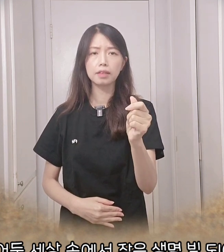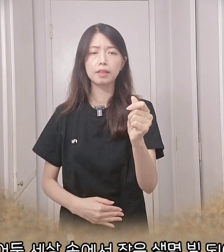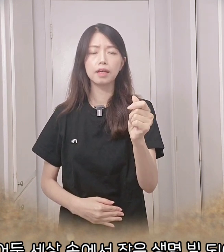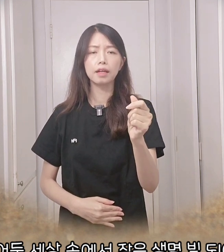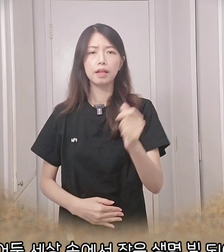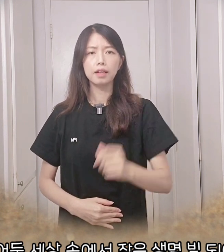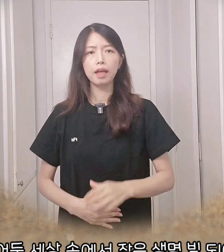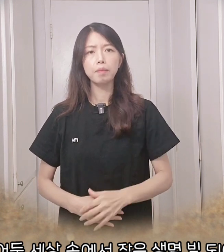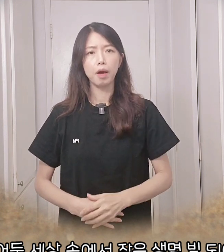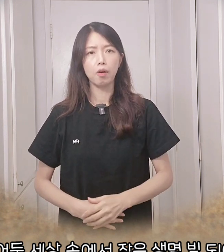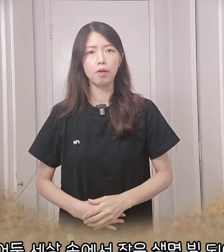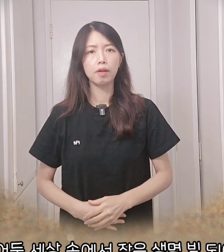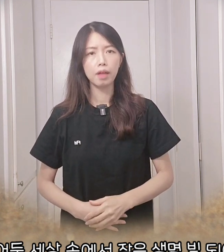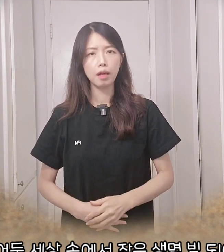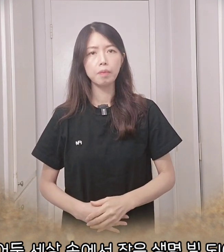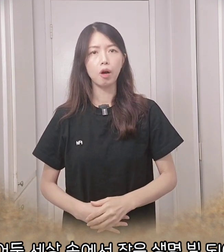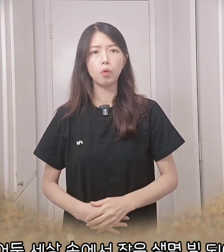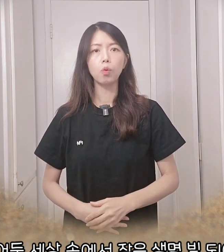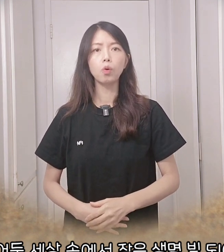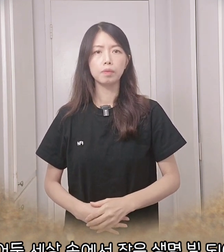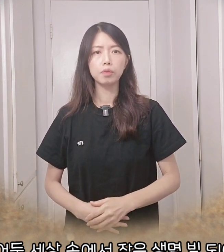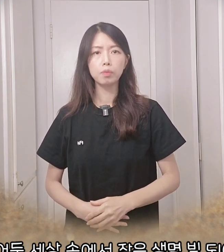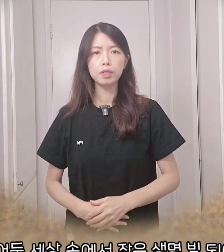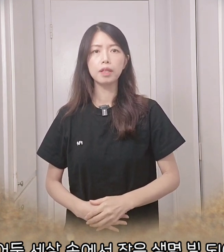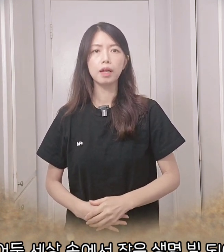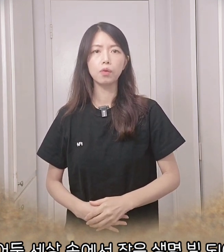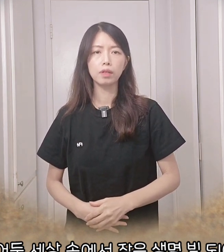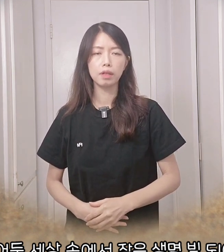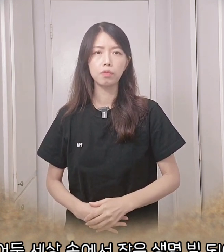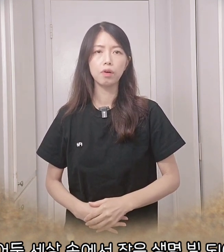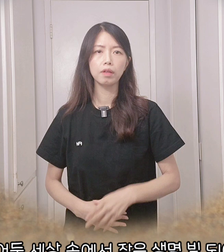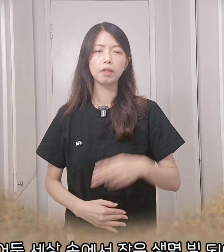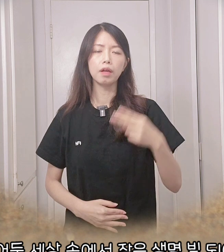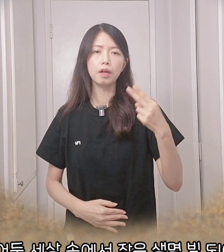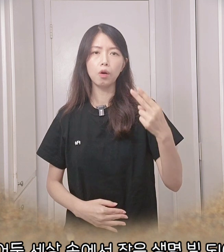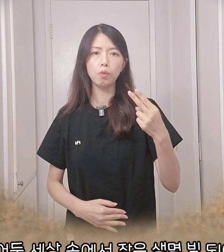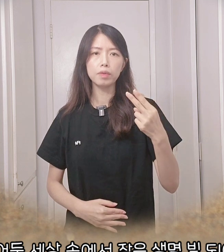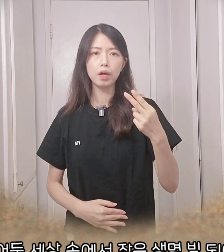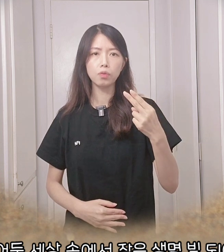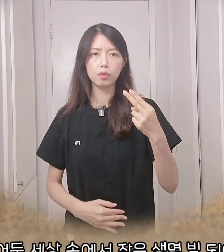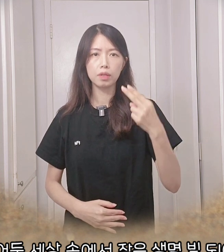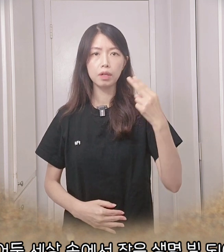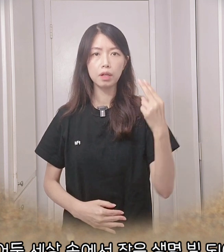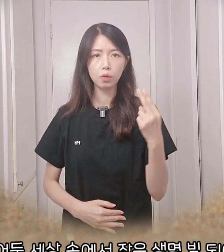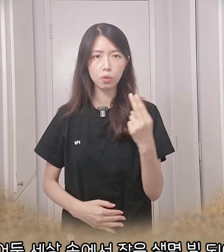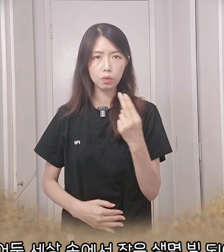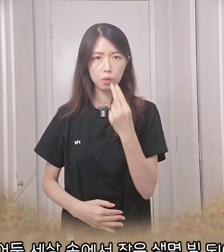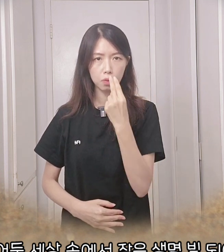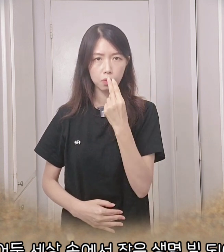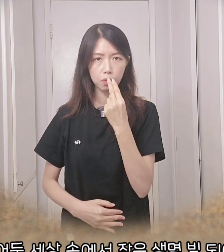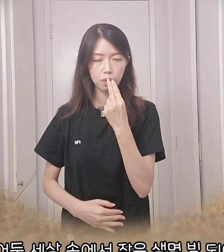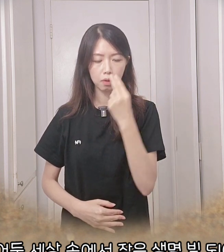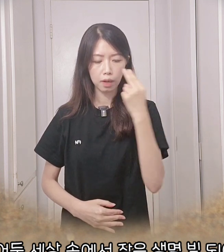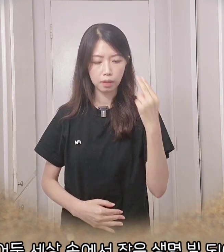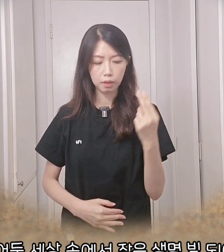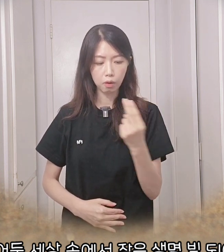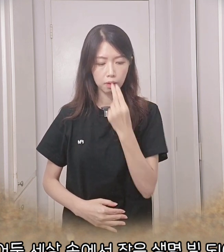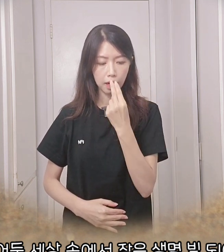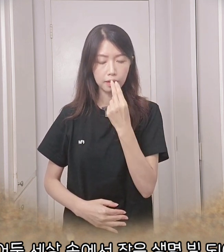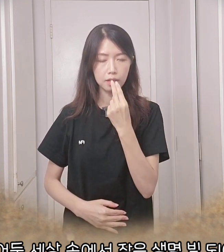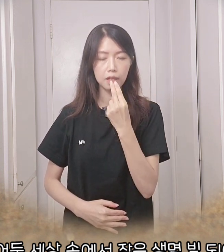작은 생명, 호흡, 숨쉬다라고 하는 뜻의 수어는 검지하고 중지를 코 쪽으로